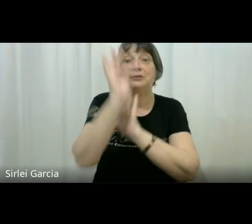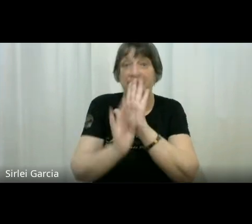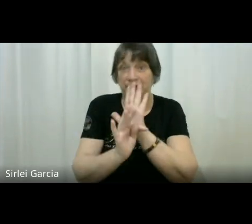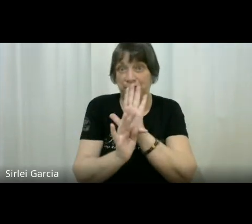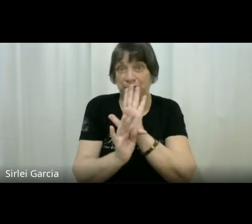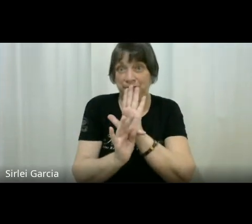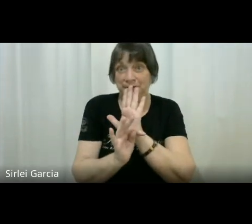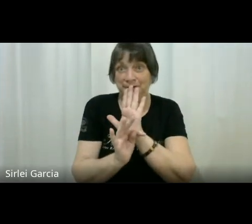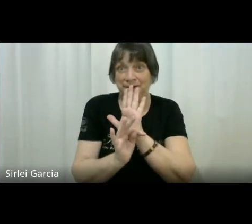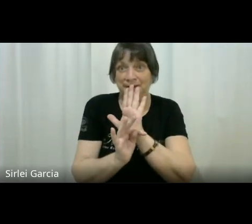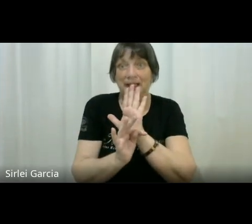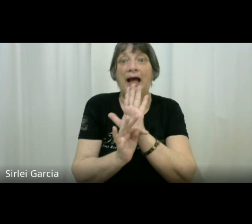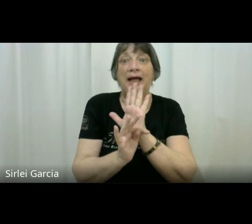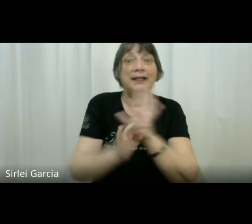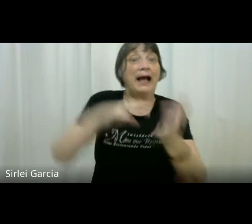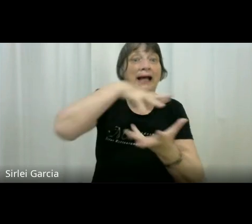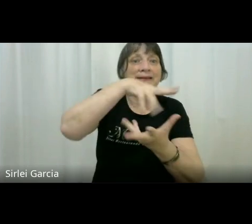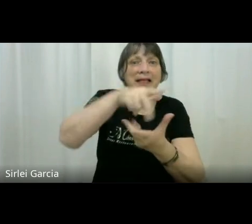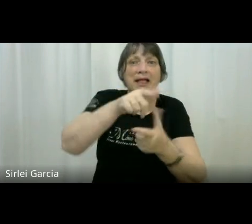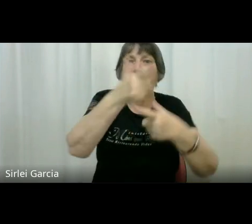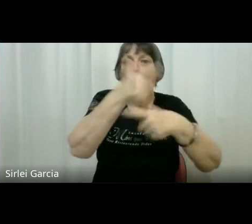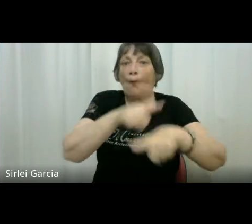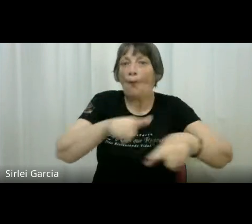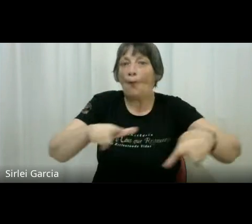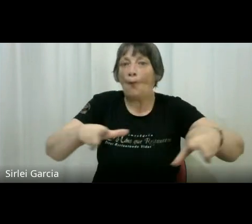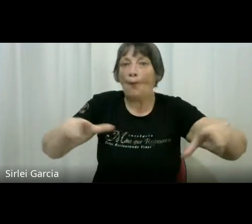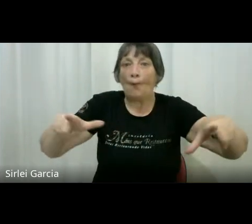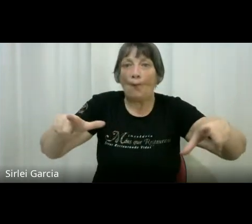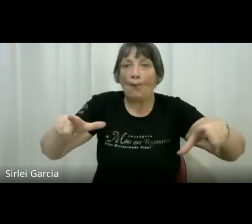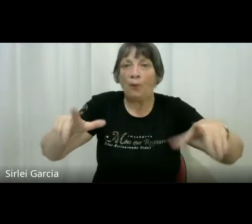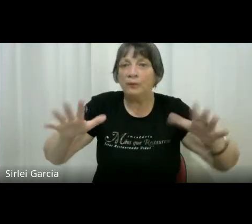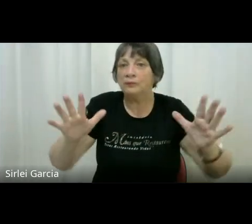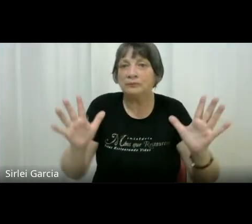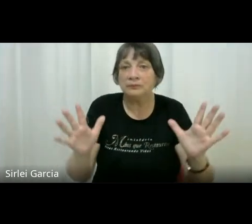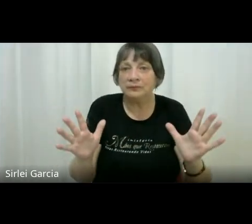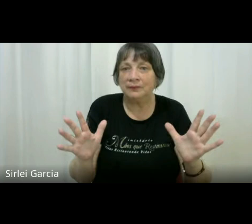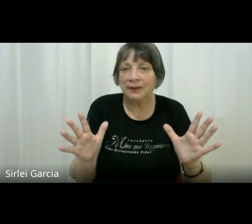do texto. Aí a terra...